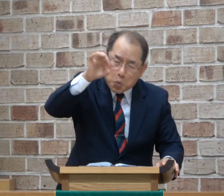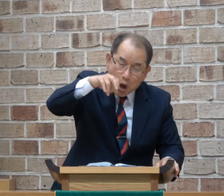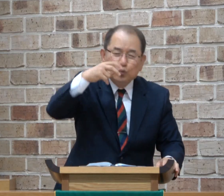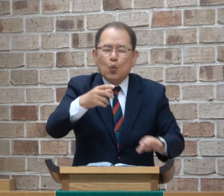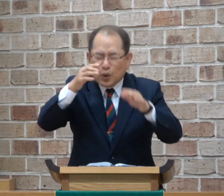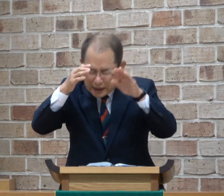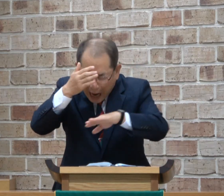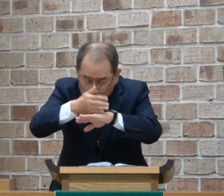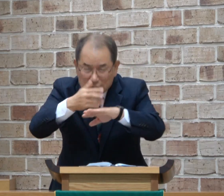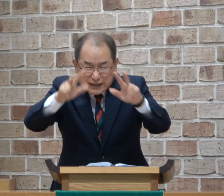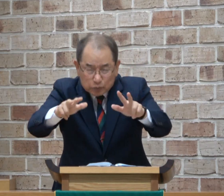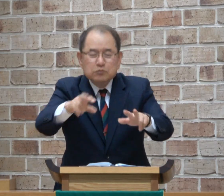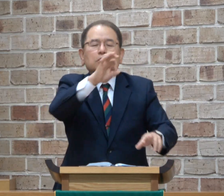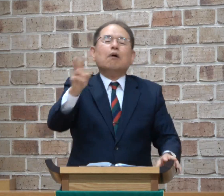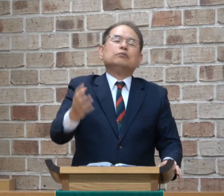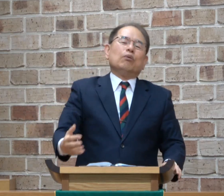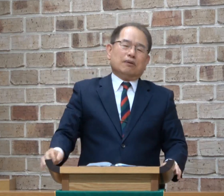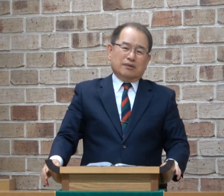감사는 지금 드려야 합니다.